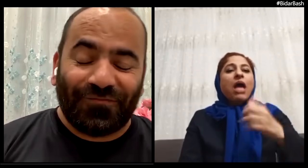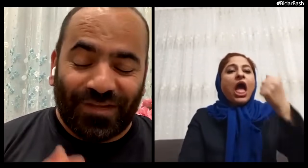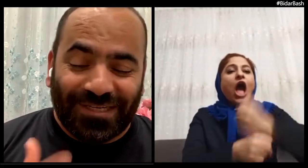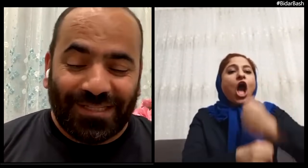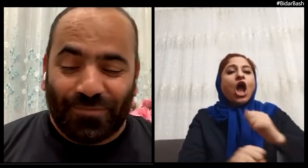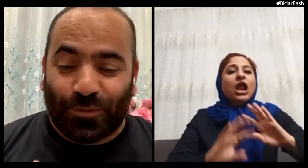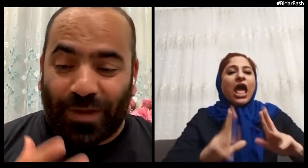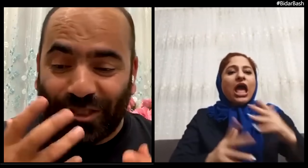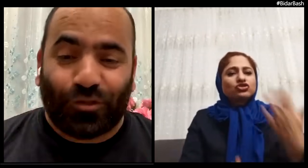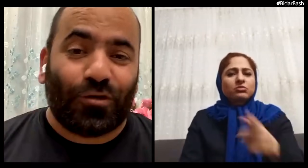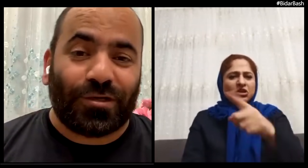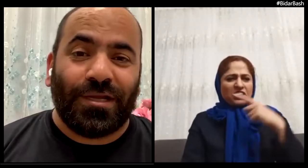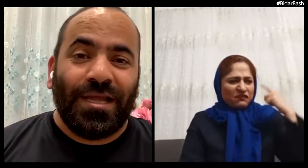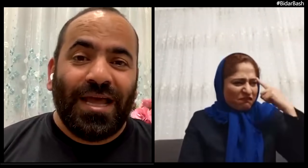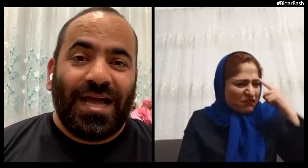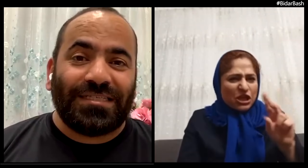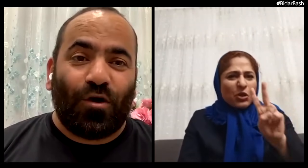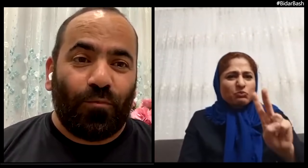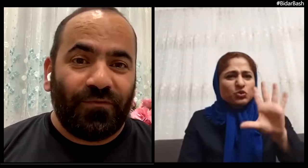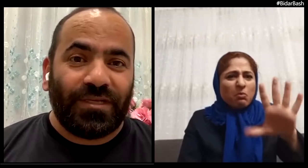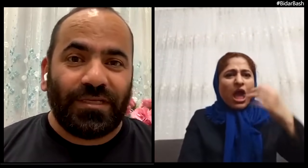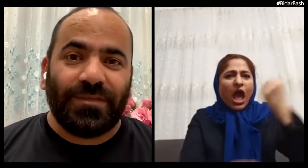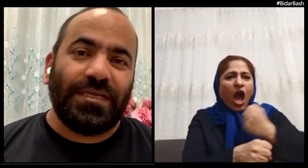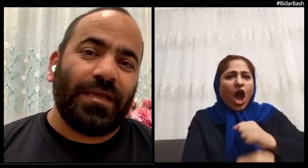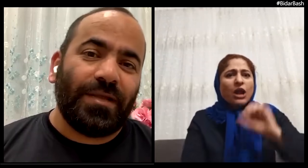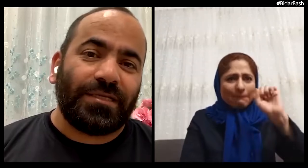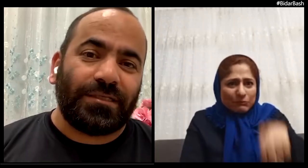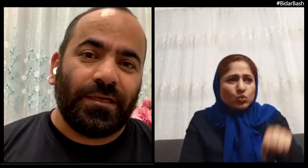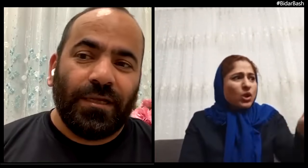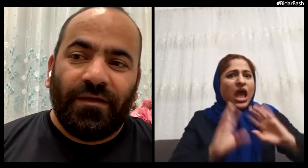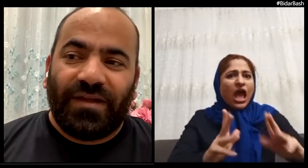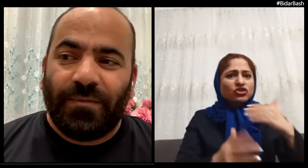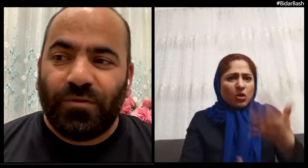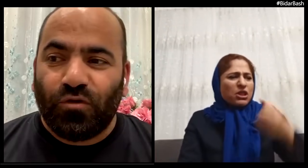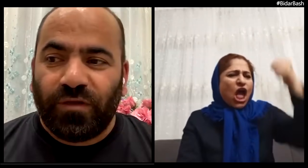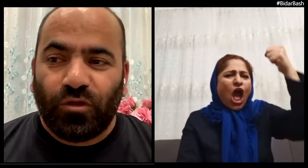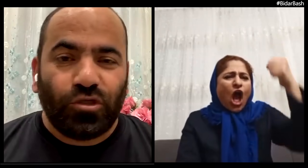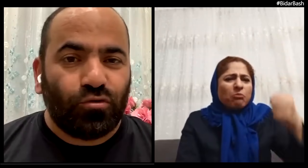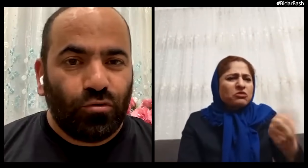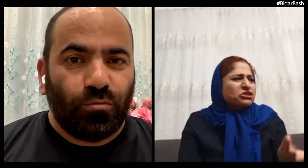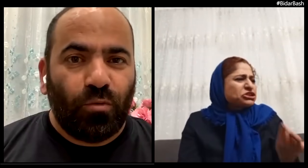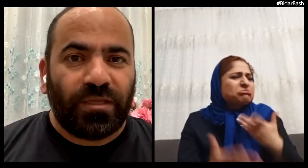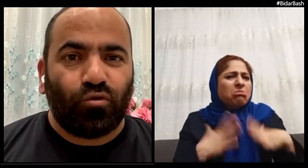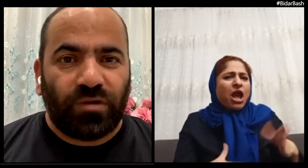من هرچی فکر کردم 25 تا کار از یه آب میوه گیری به ذهنم نرسید. ولی من بهش گفتم داداش تو، ما اومدیم خونتون